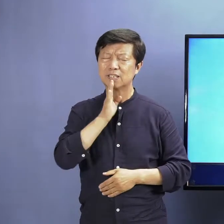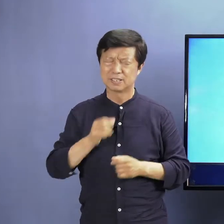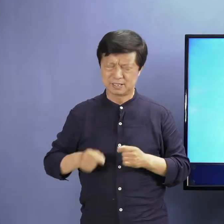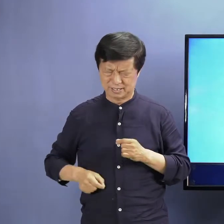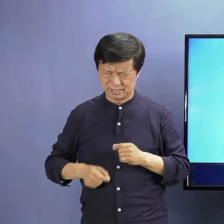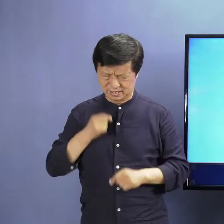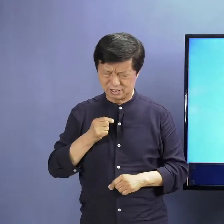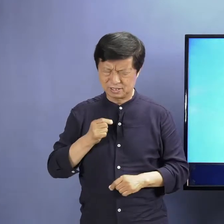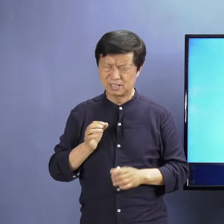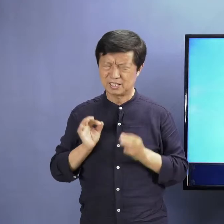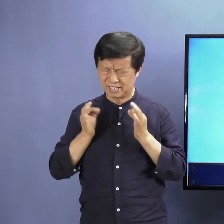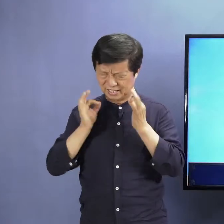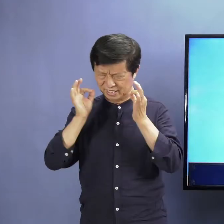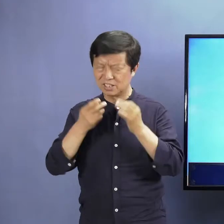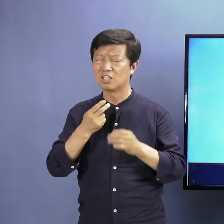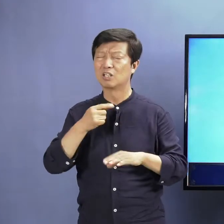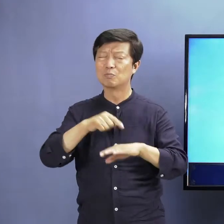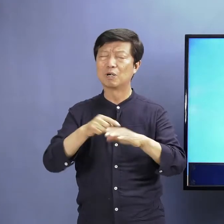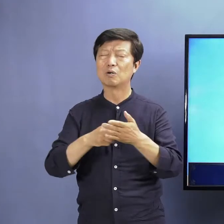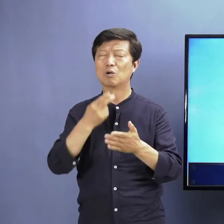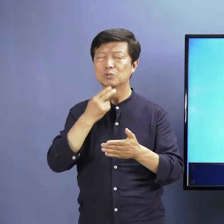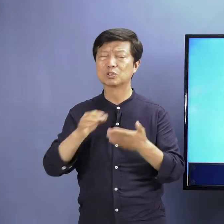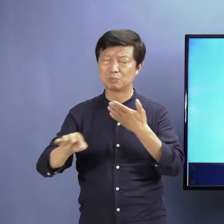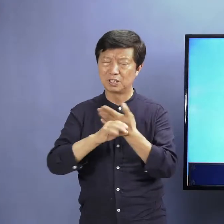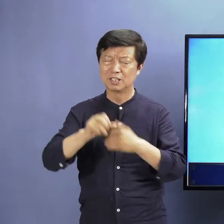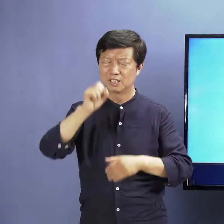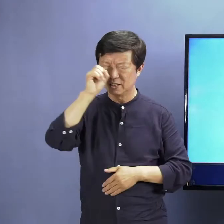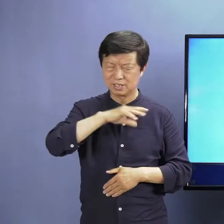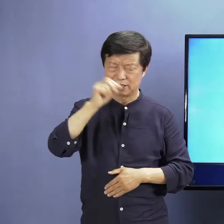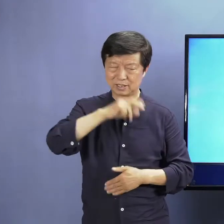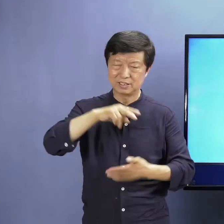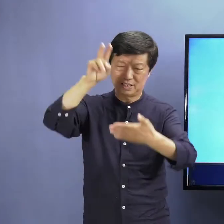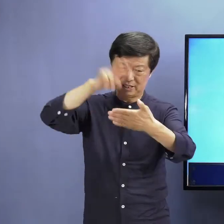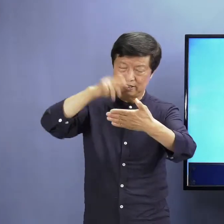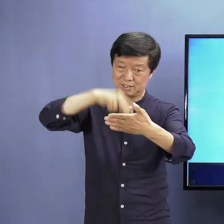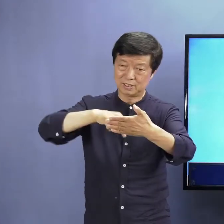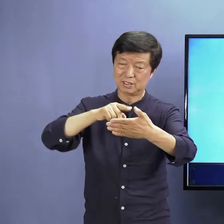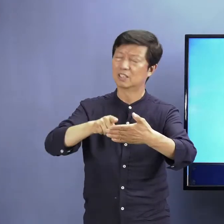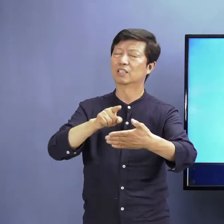없어요. 그냥 무시도 아니고 그냥 개무시해.